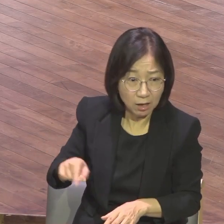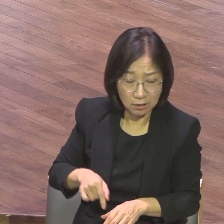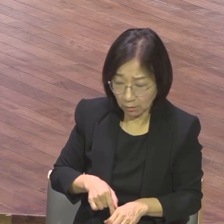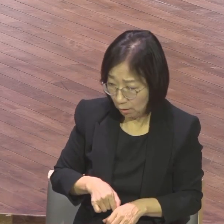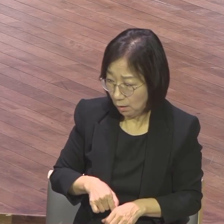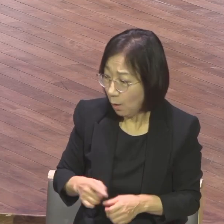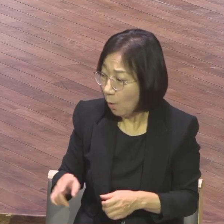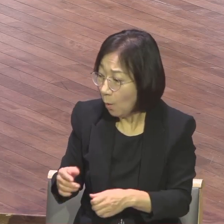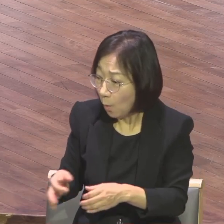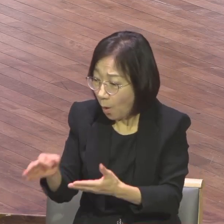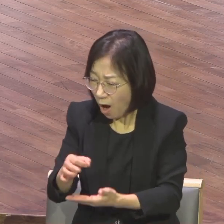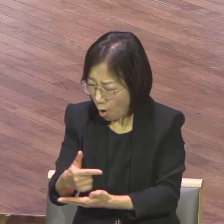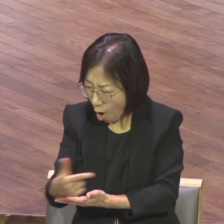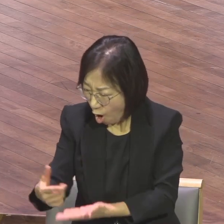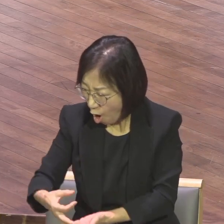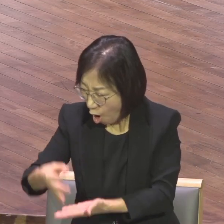물었어요.